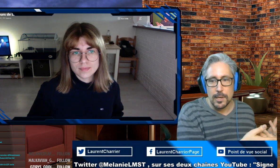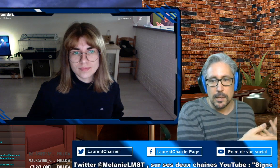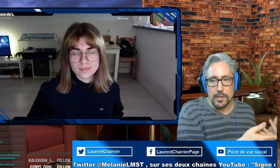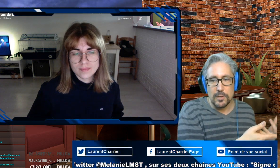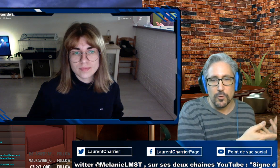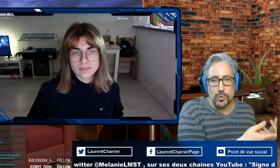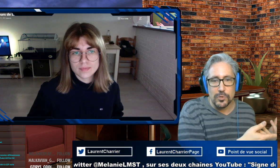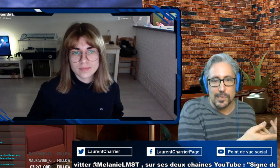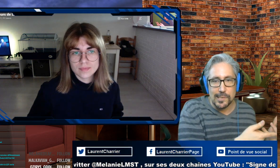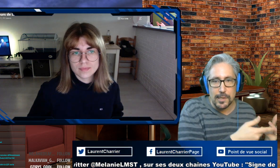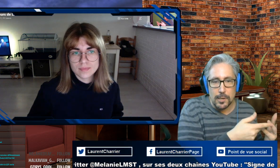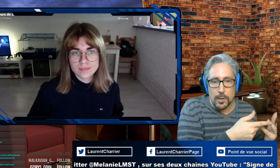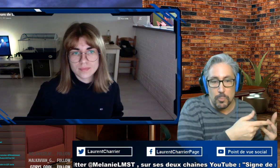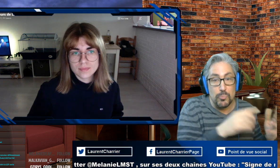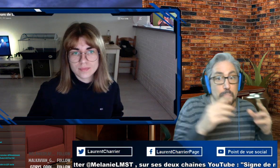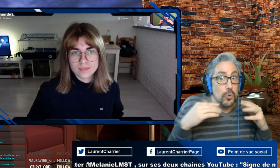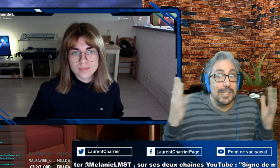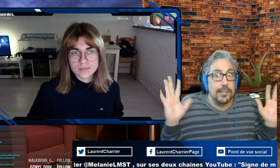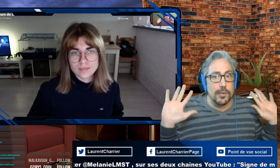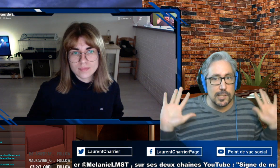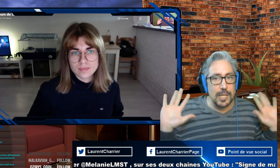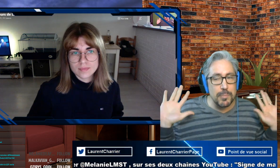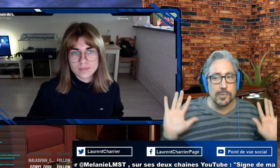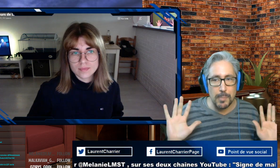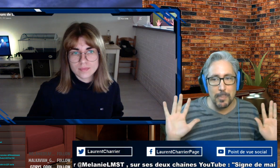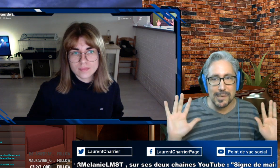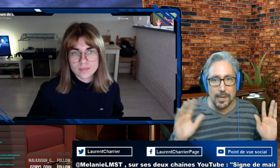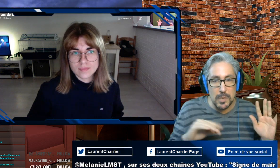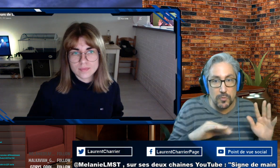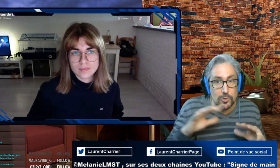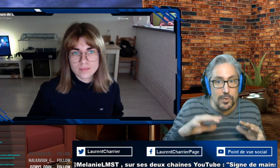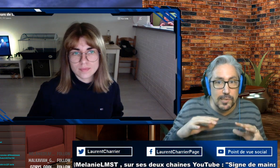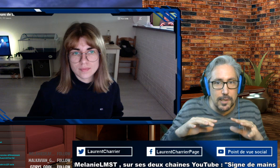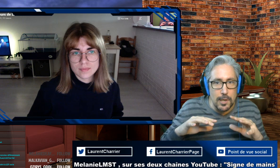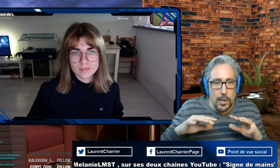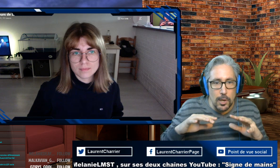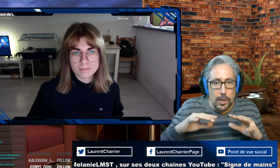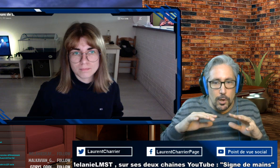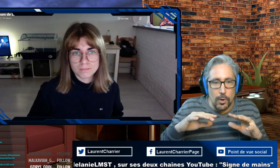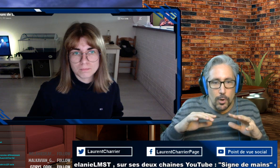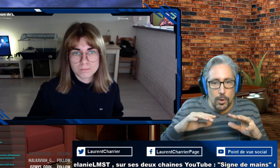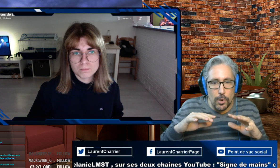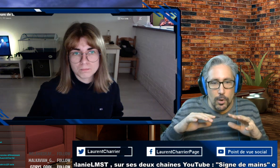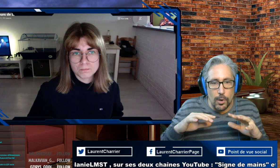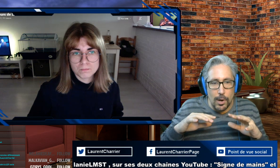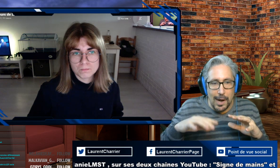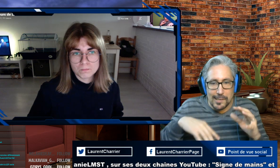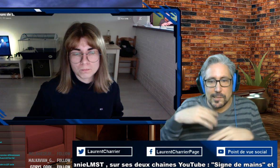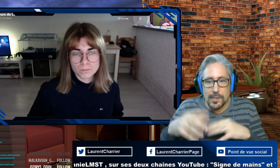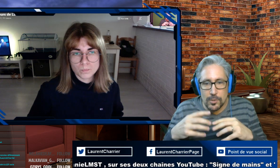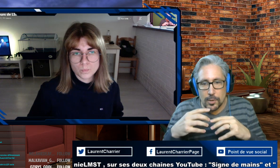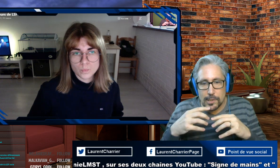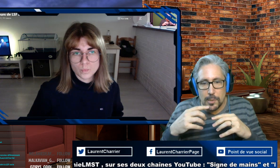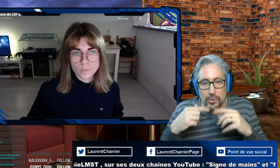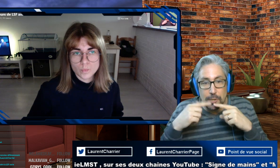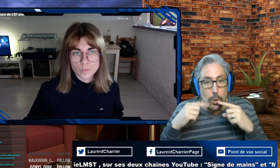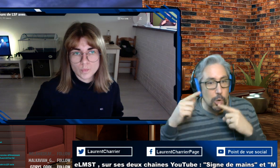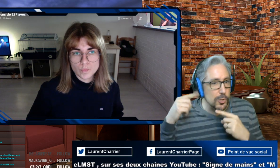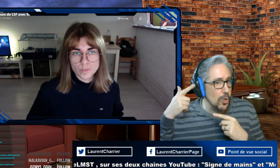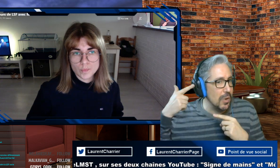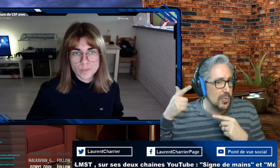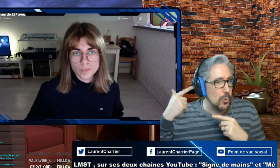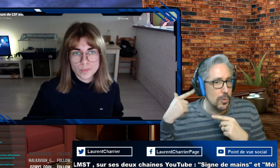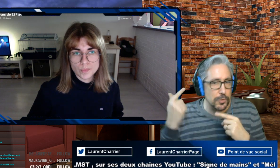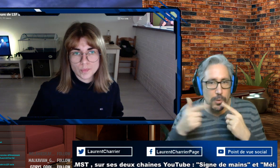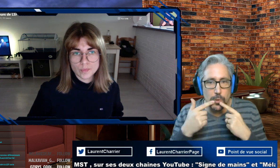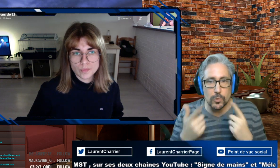ils vont utiliser, peut-être, c'est même pas ça, mais ils vont utiliser un signe qui peut-être